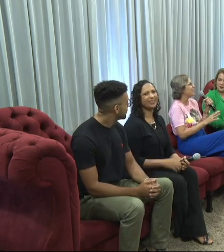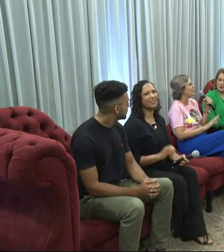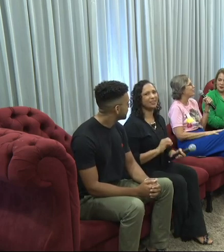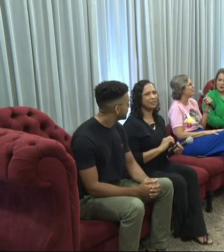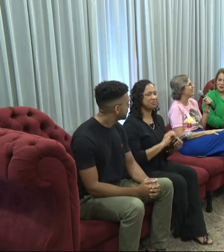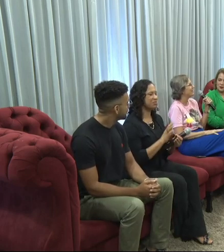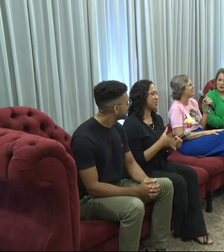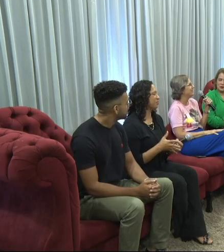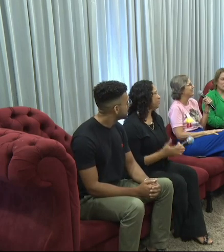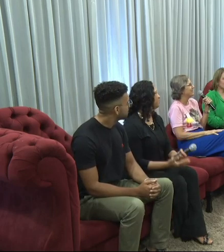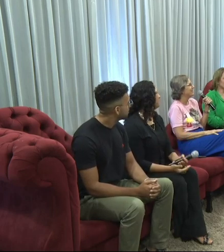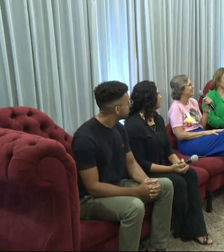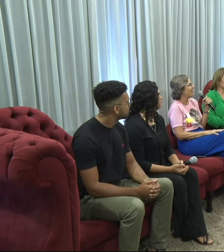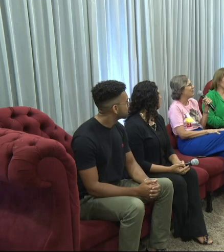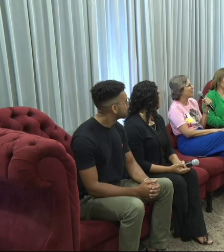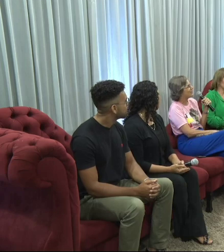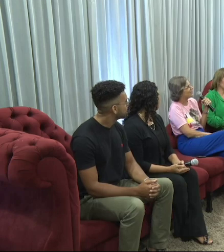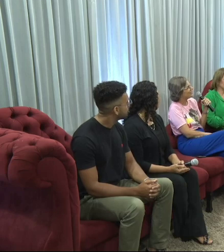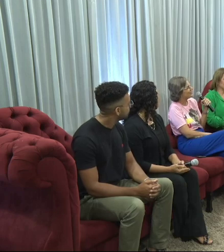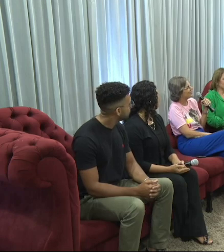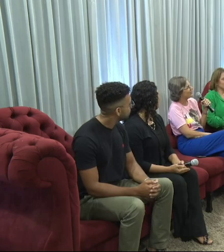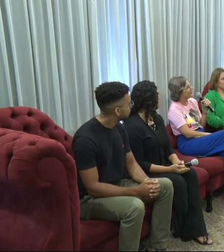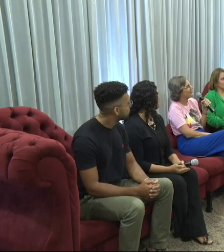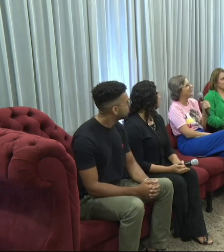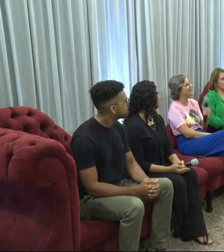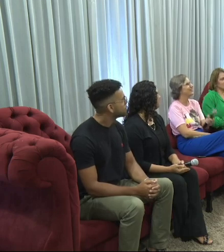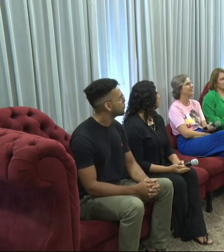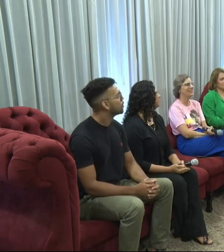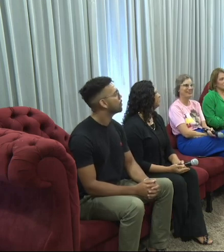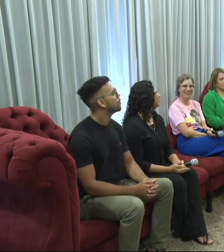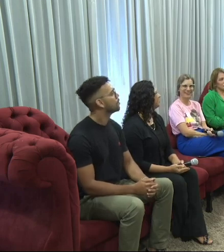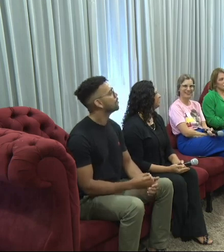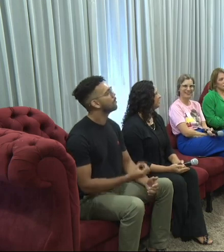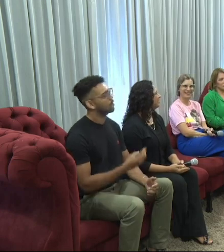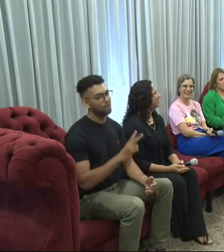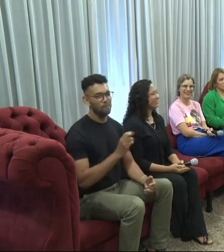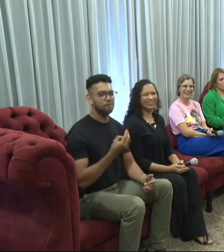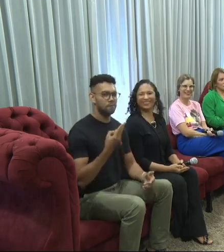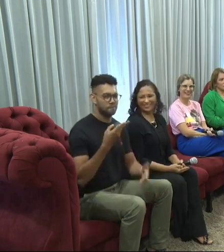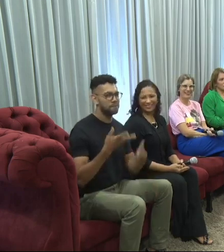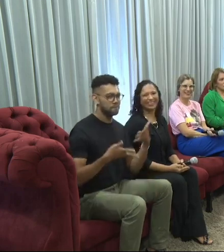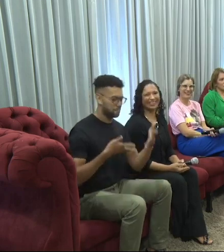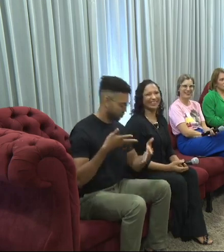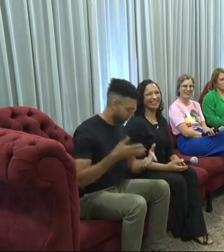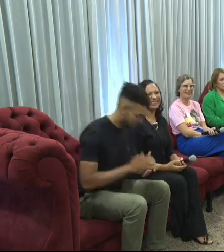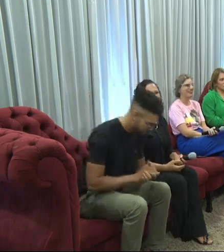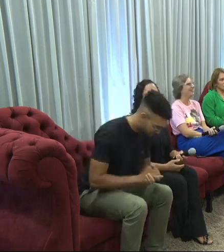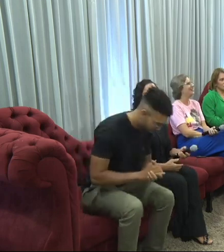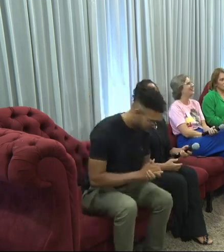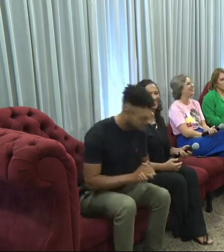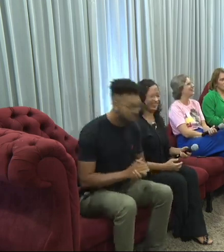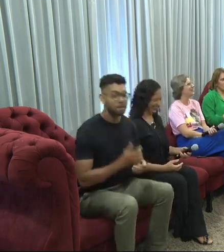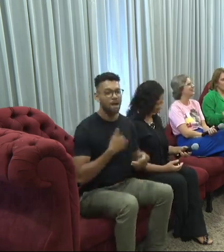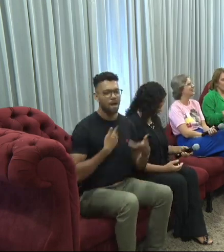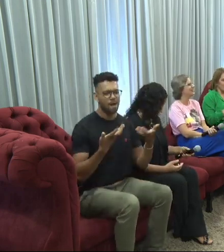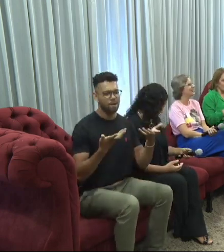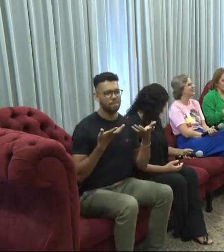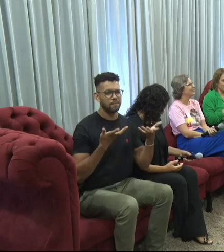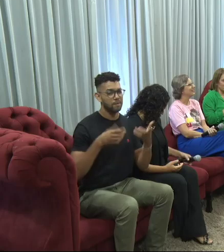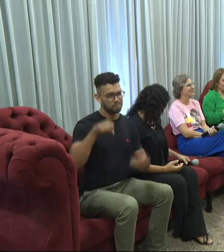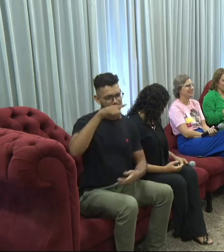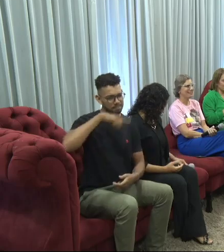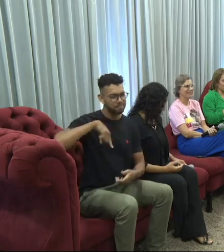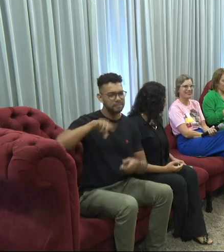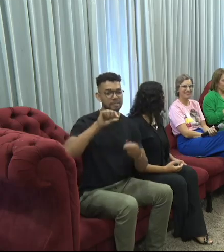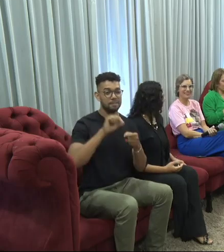sentar e conversar com você. Ah, eu que fico que feliz. É um prazer, sim. Enquanto eu vou conversando com ela, vão fazendo aqui, vão. Eu quero que vocês façam.